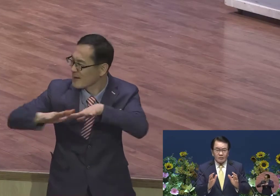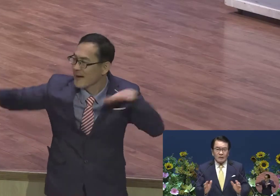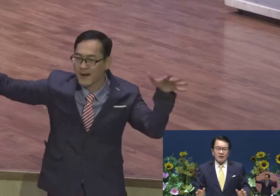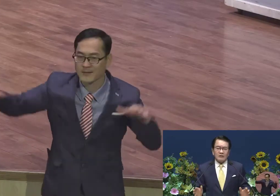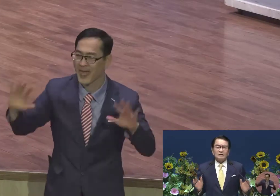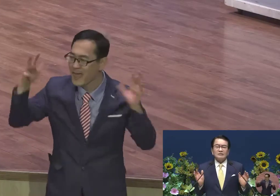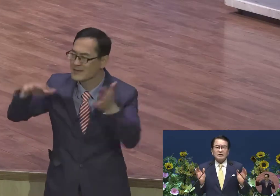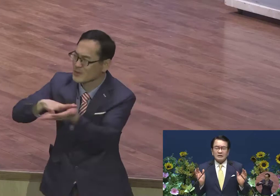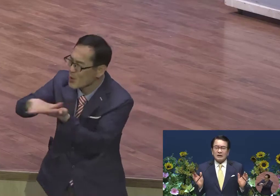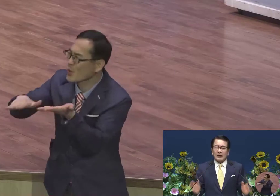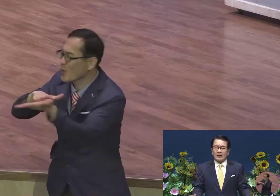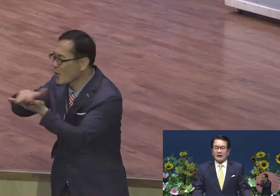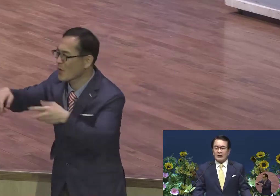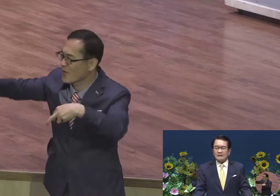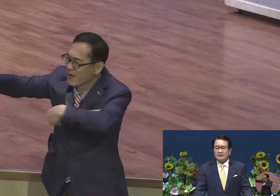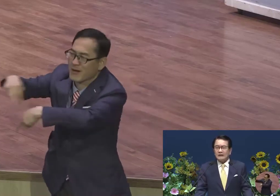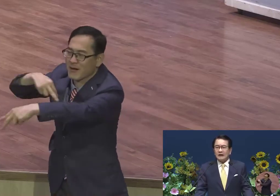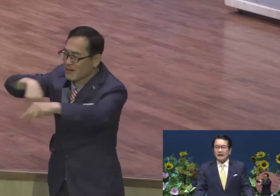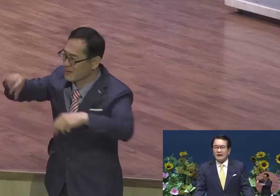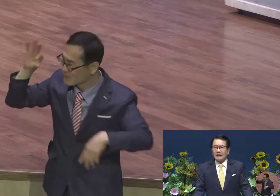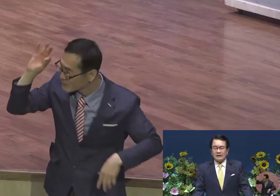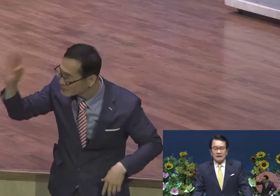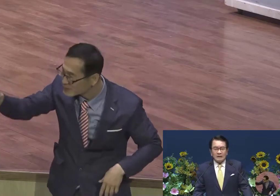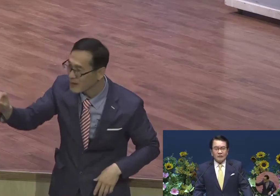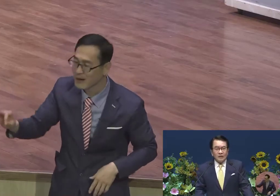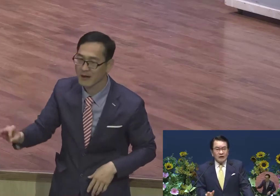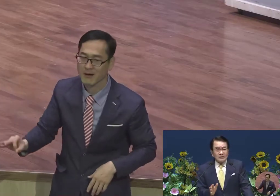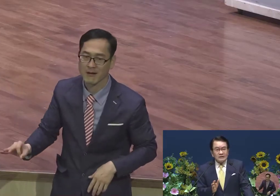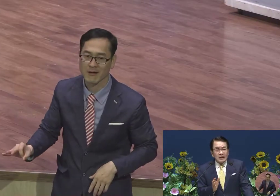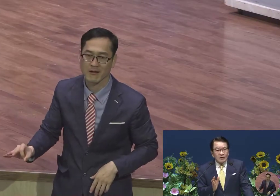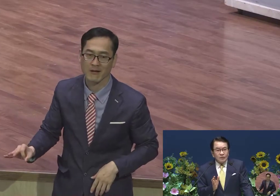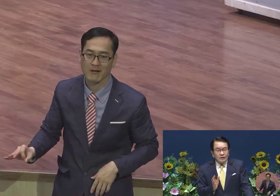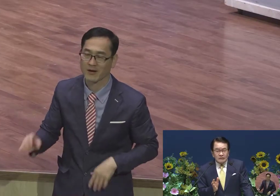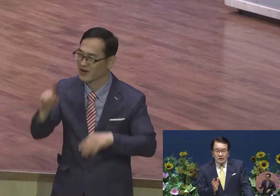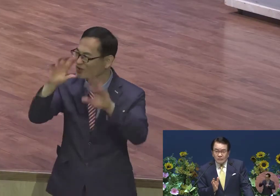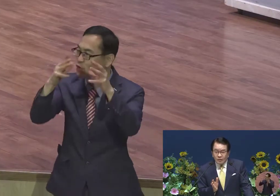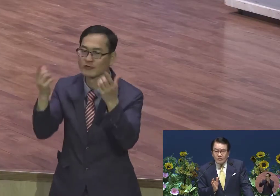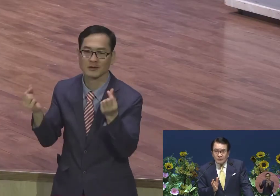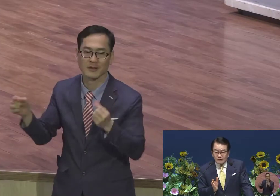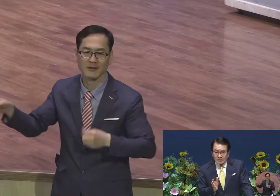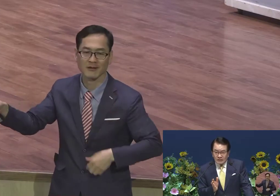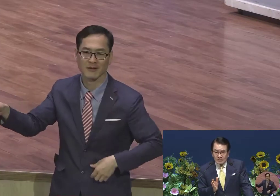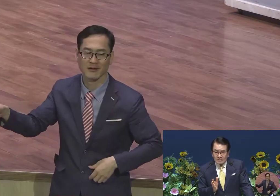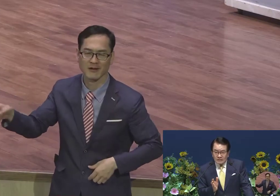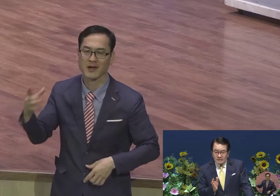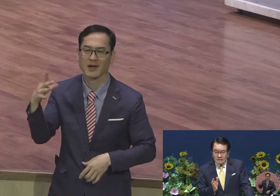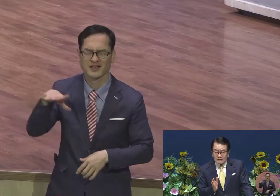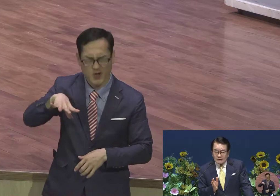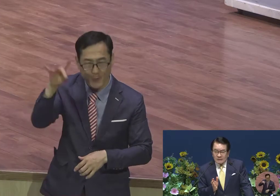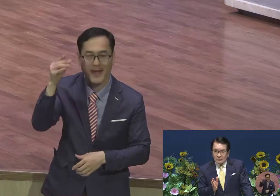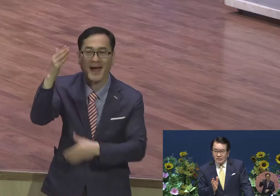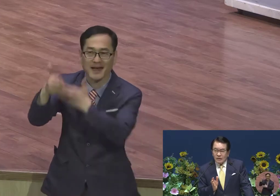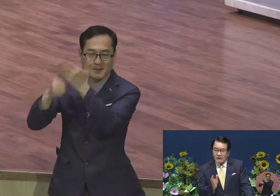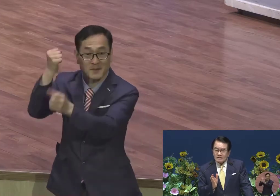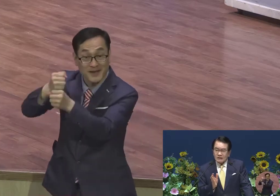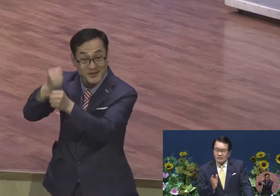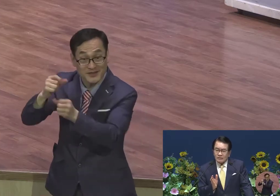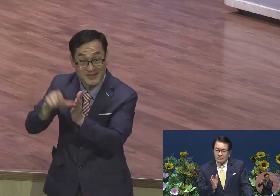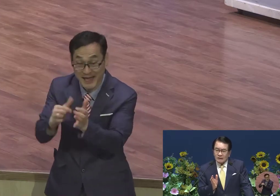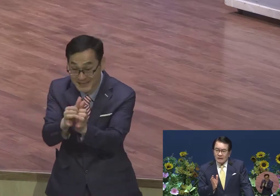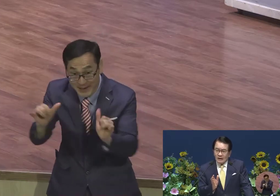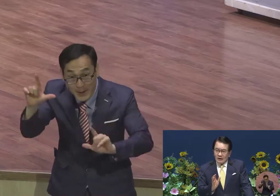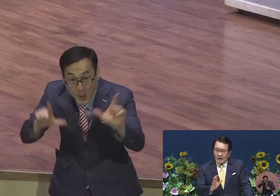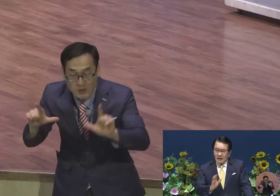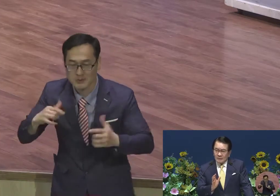애들 노는 거 보면. 천사들. 이게 원래 창조했을 때 모습이었구나. 원래